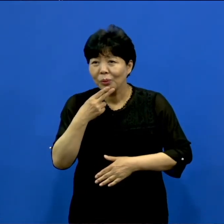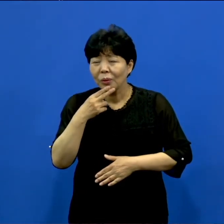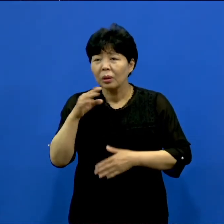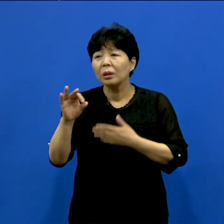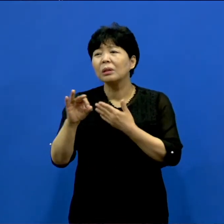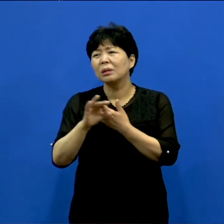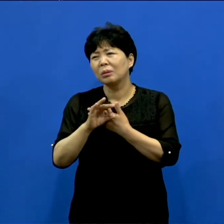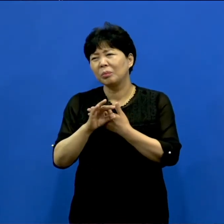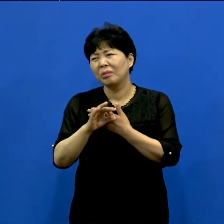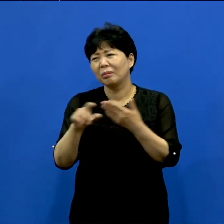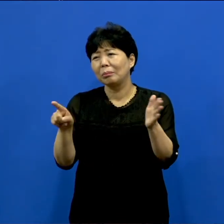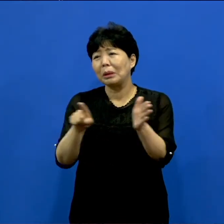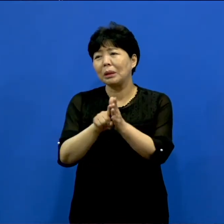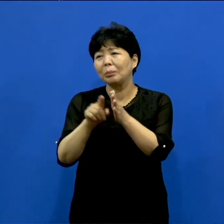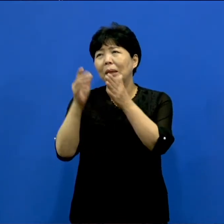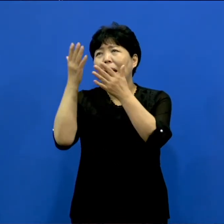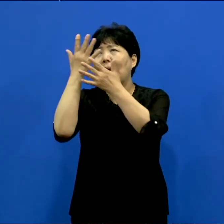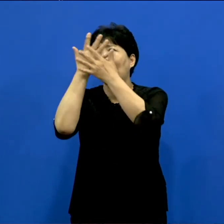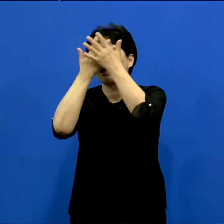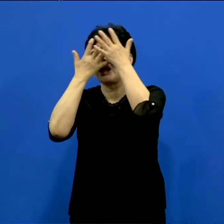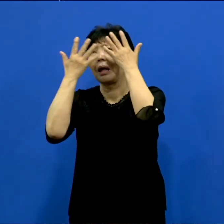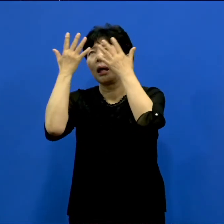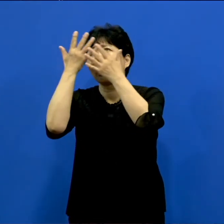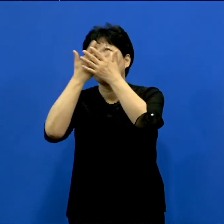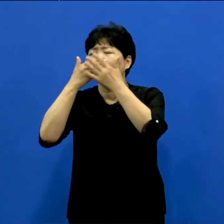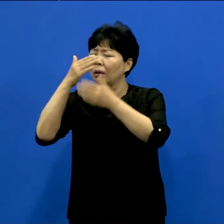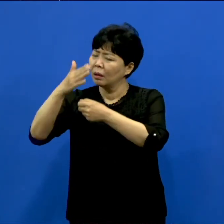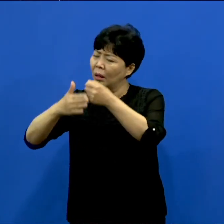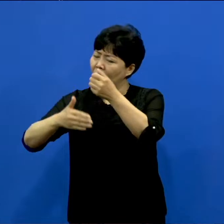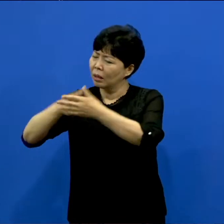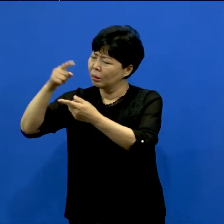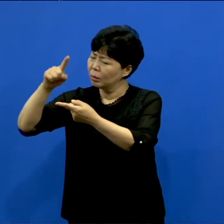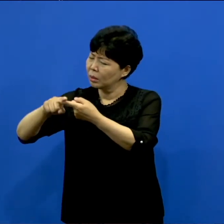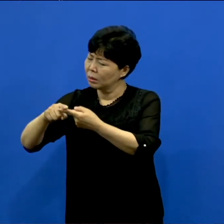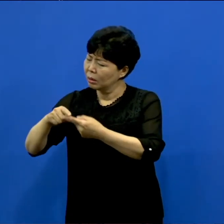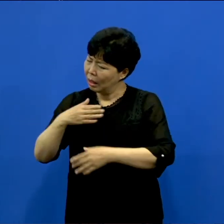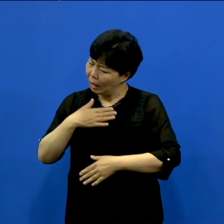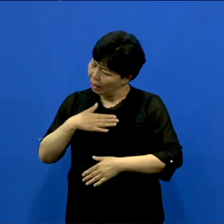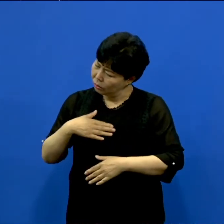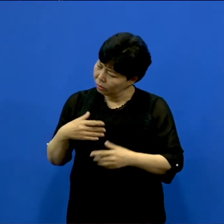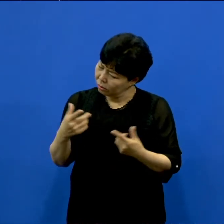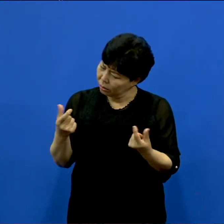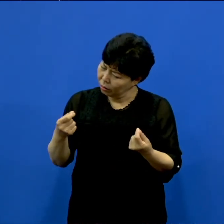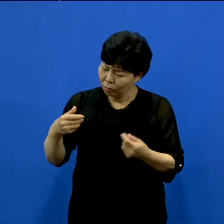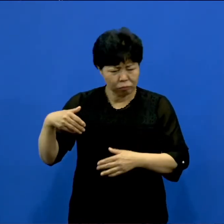하나님의 인도하심이 알 듯 말 듯. 그건가 이건가 잘 모르겠어요.